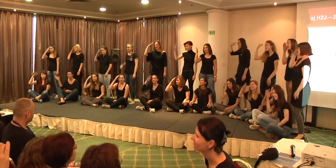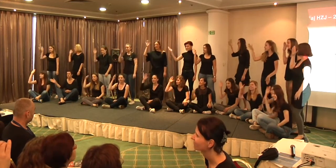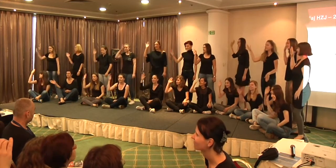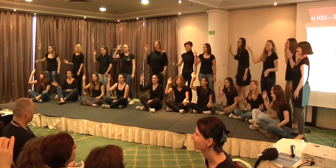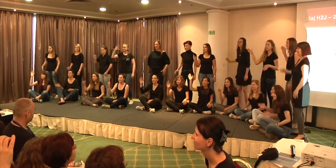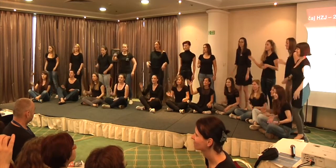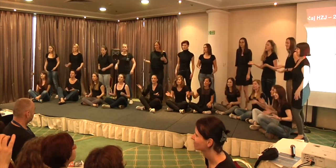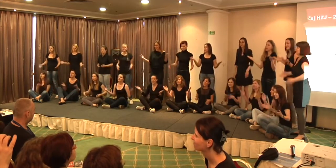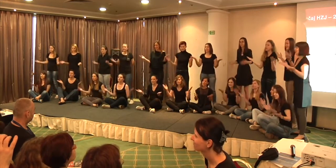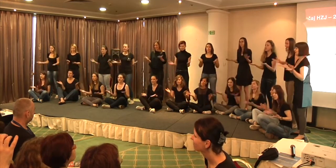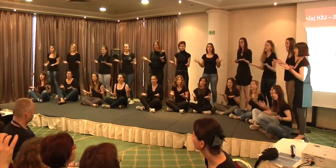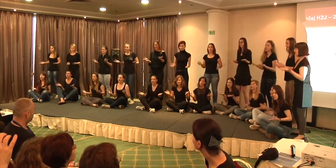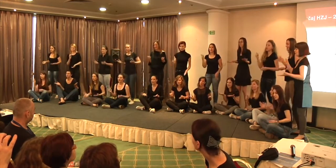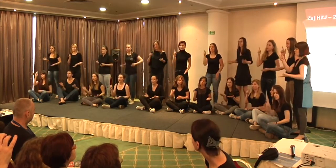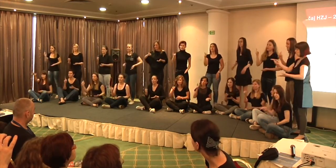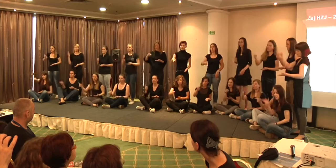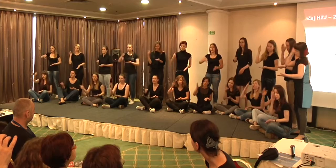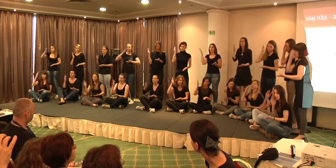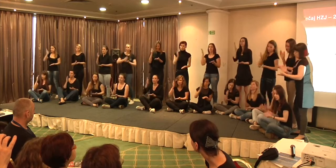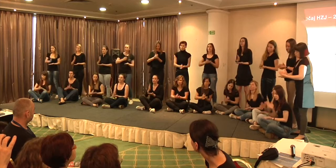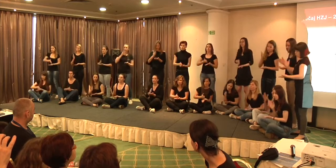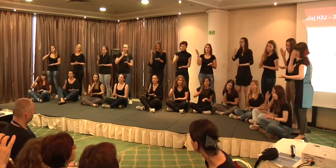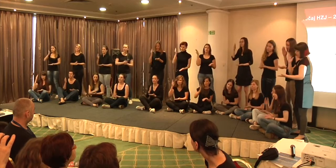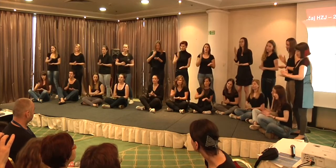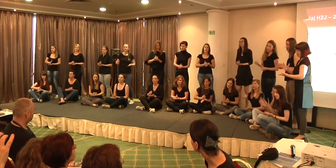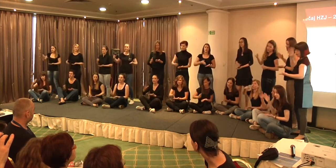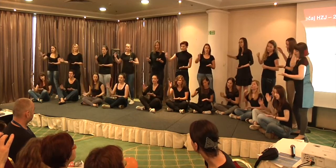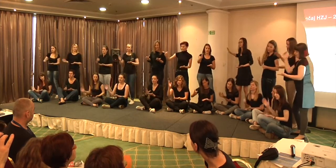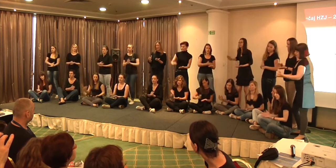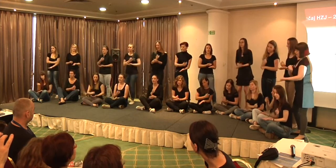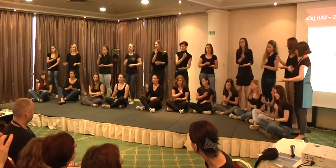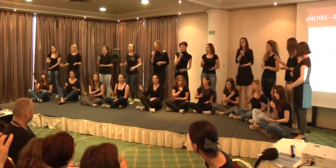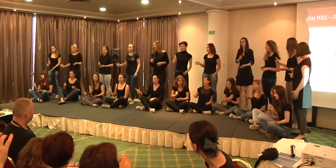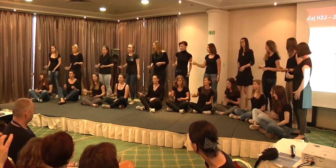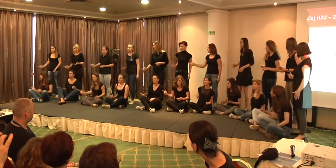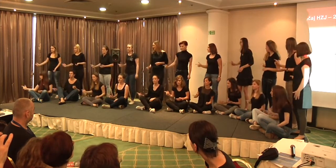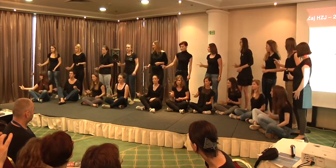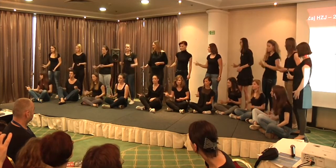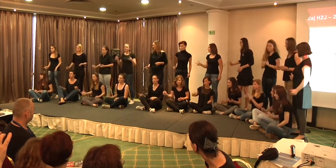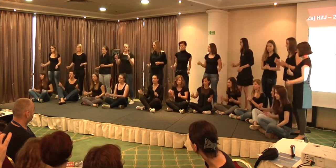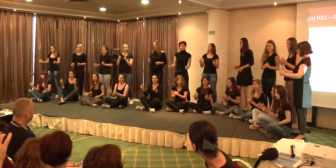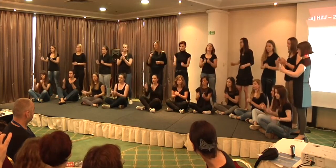Ne znam kako uvijek napraviš da s tobom